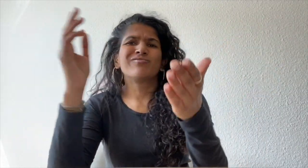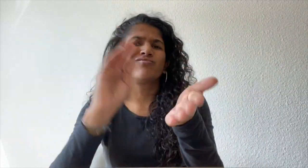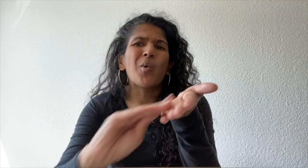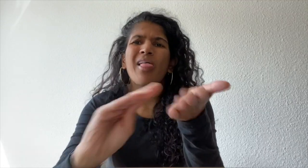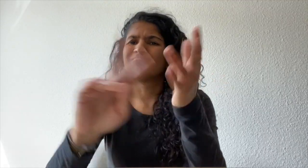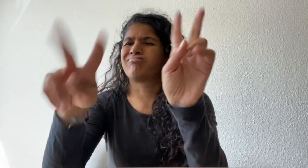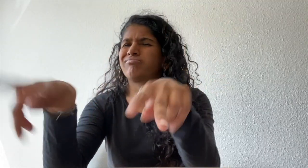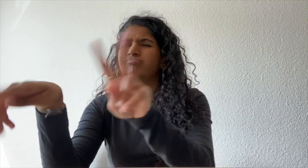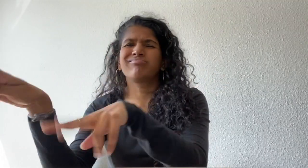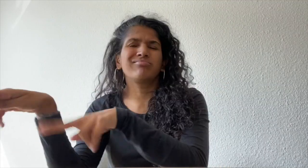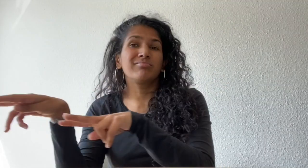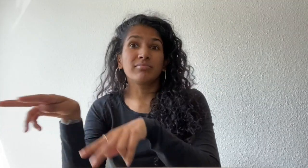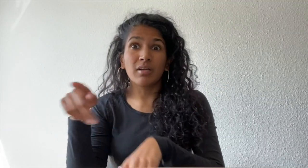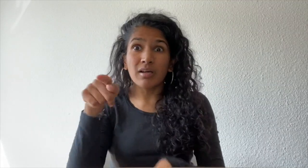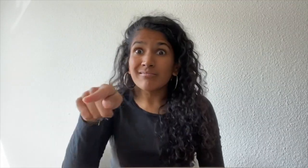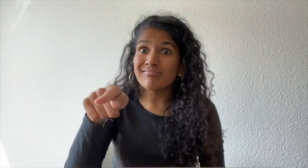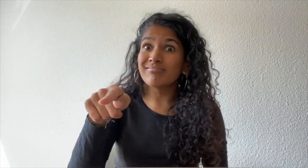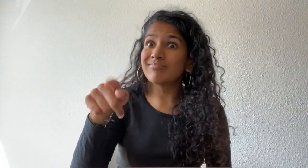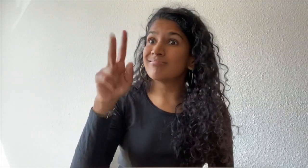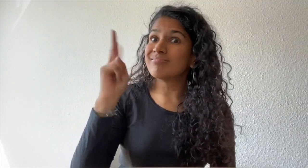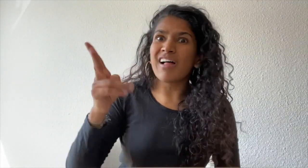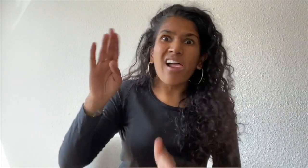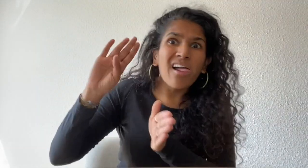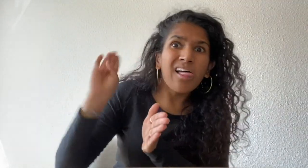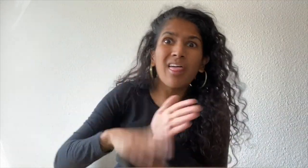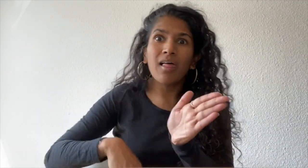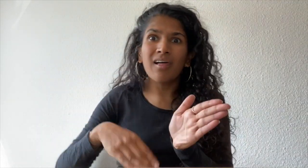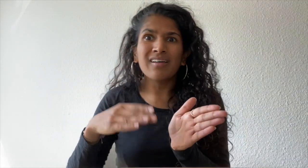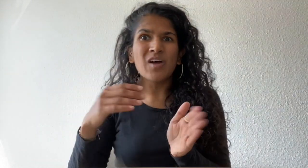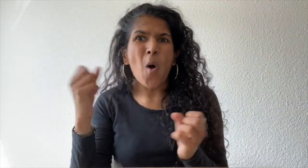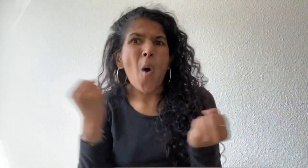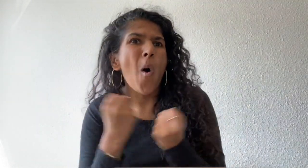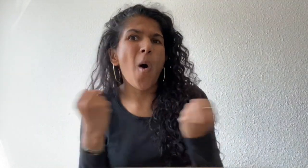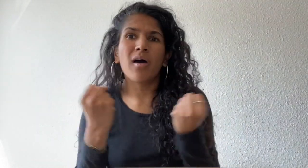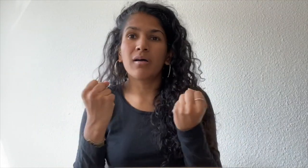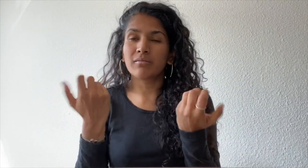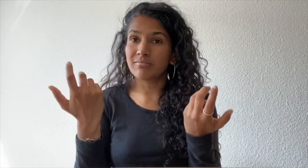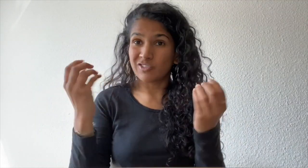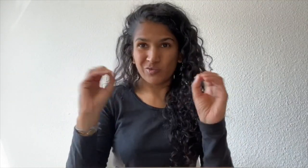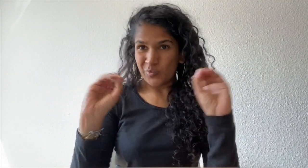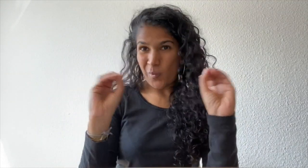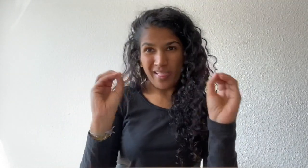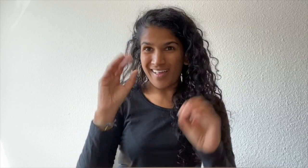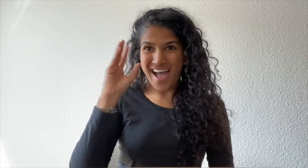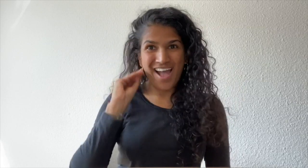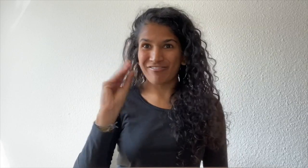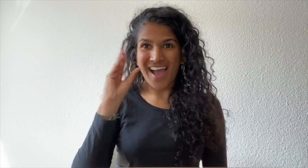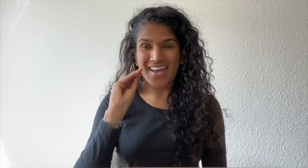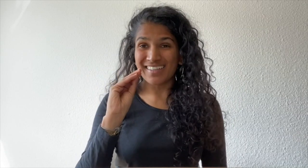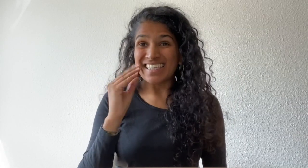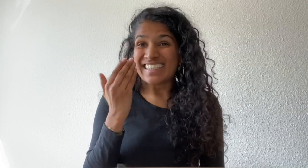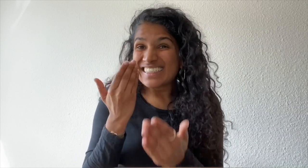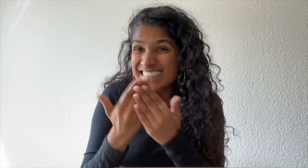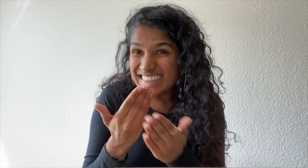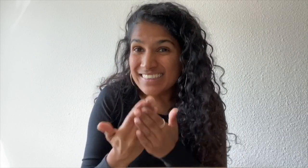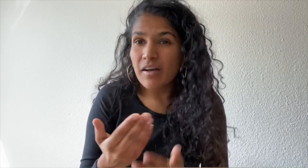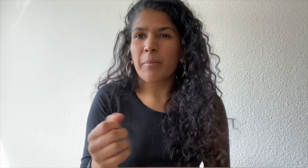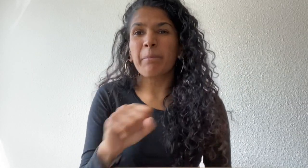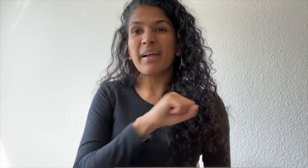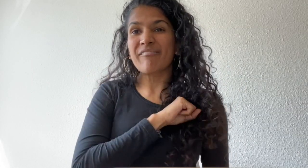bewegen, in ihrem sozialen Umfeld, im kulturellen Leben oder Bildungsbereich keine